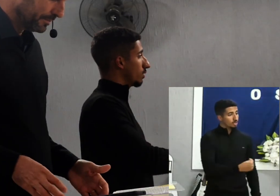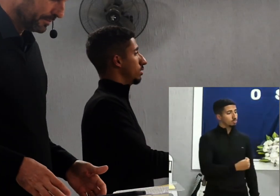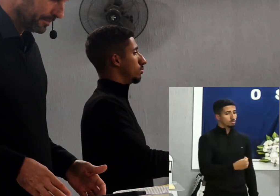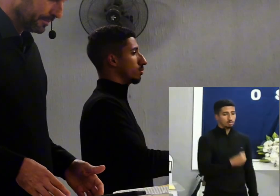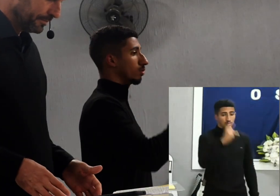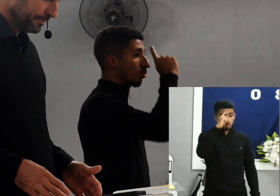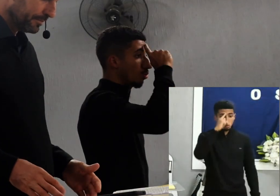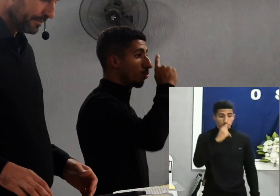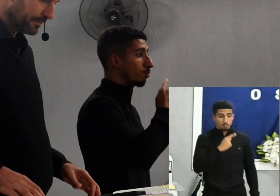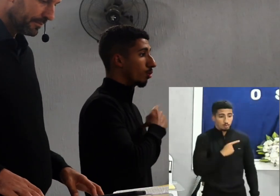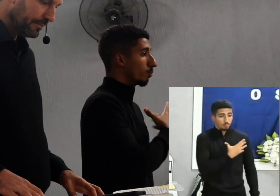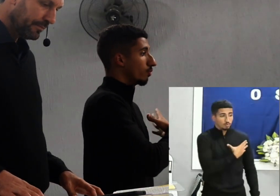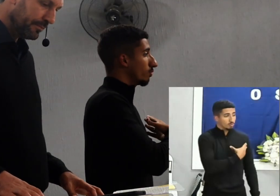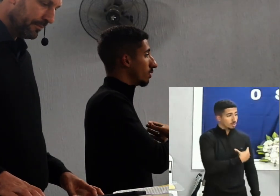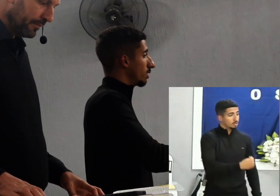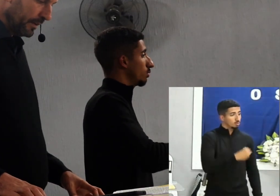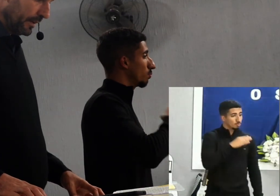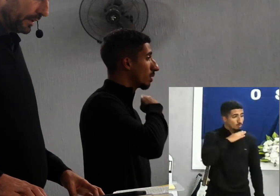morte.